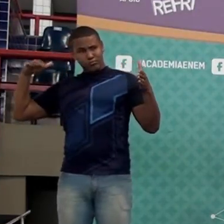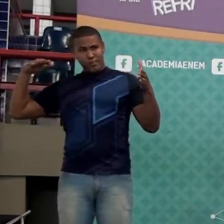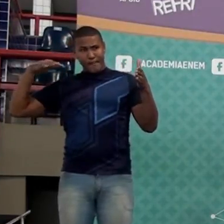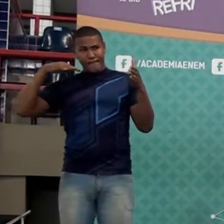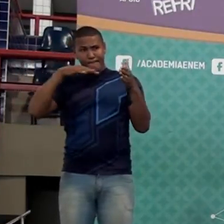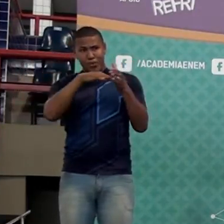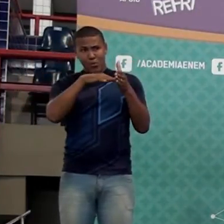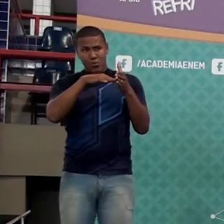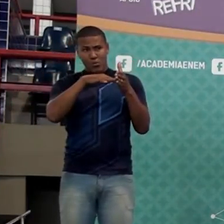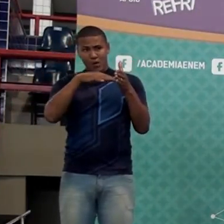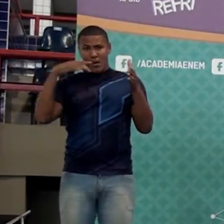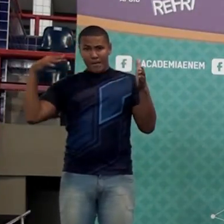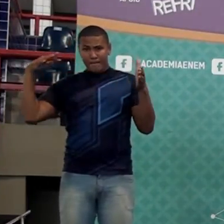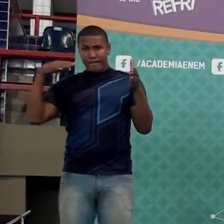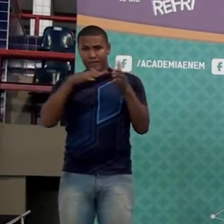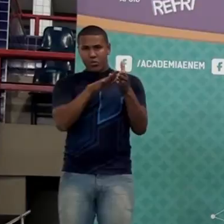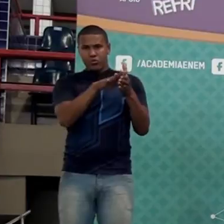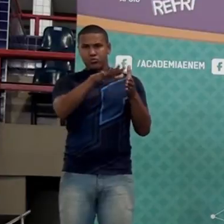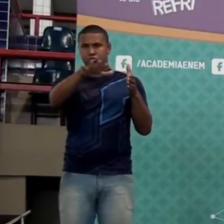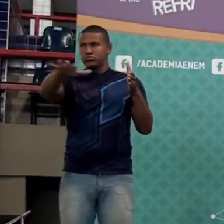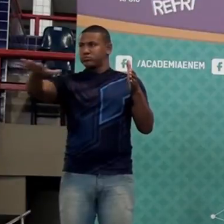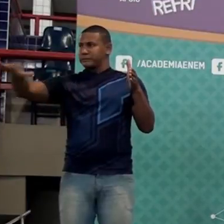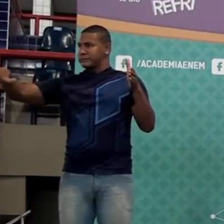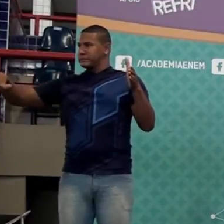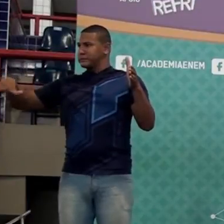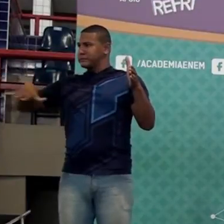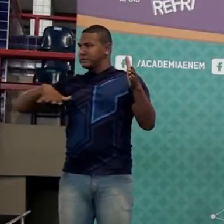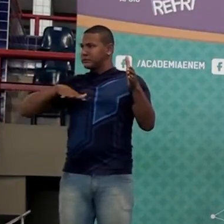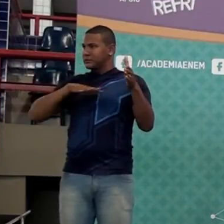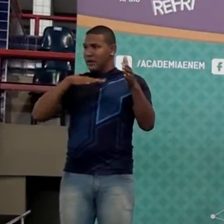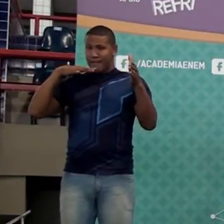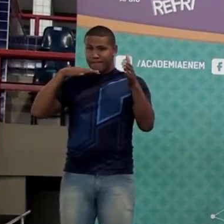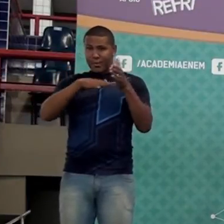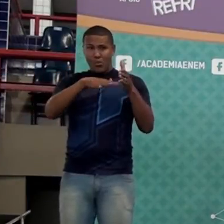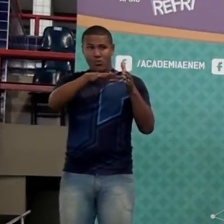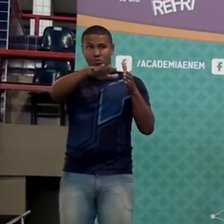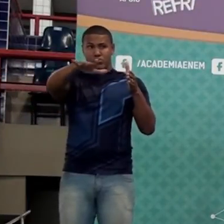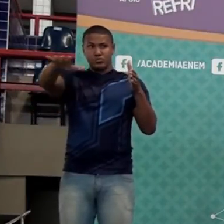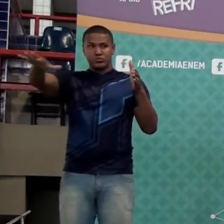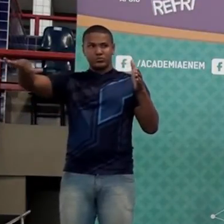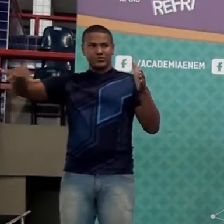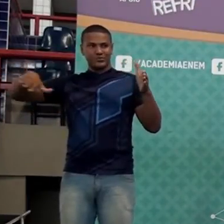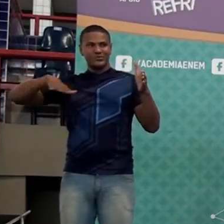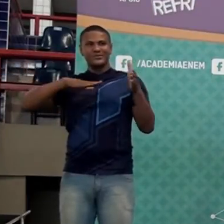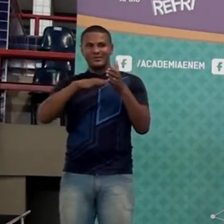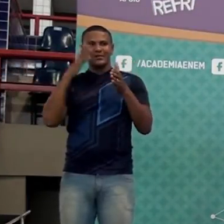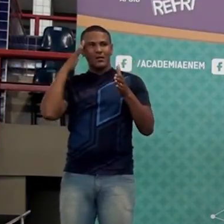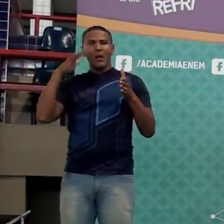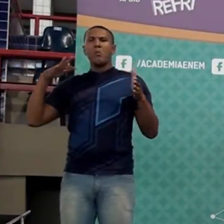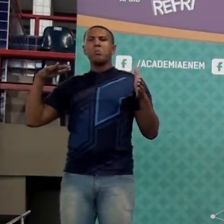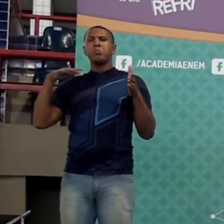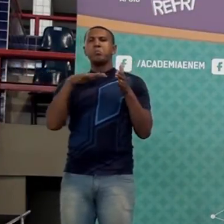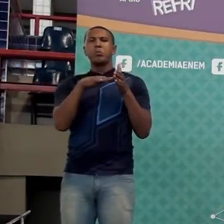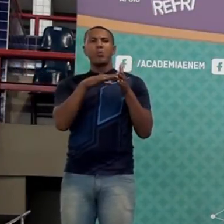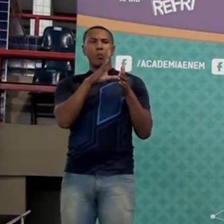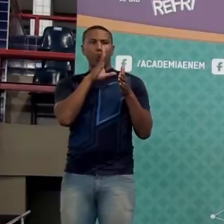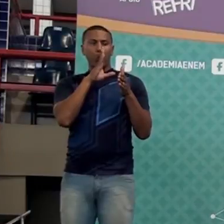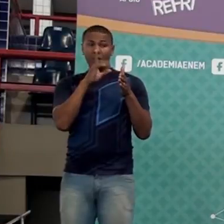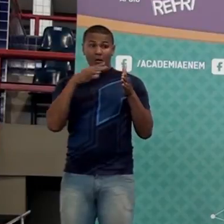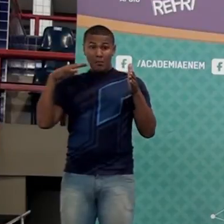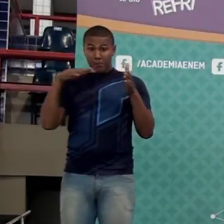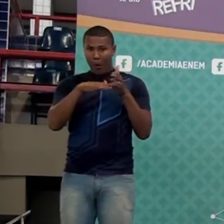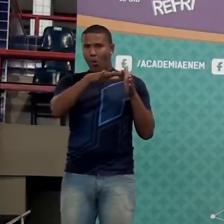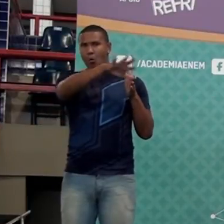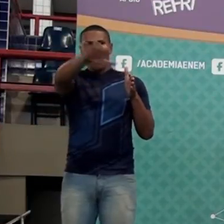espalha, ela alaga extensas áreas. Os animais que vivem naquela região, os vegetais morrem tudo